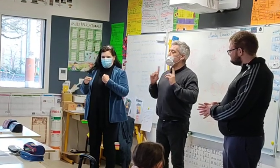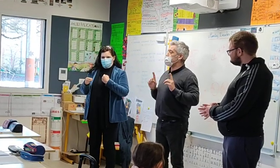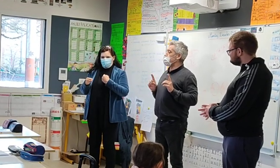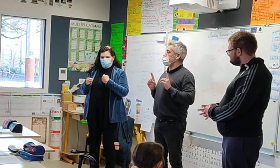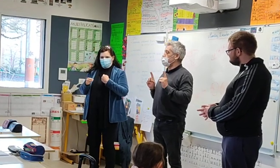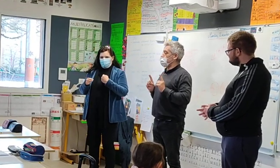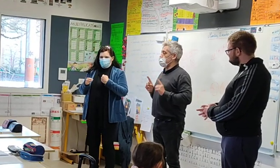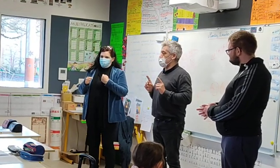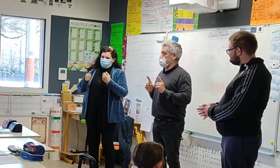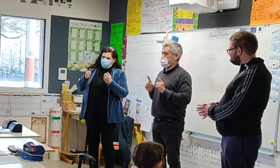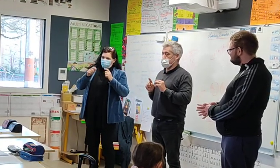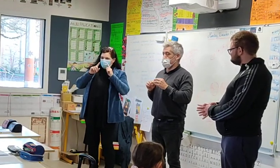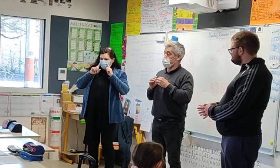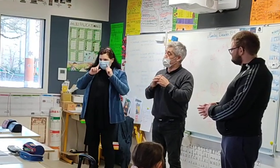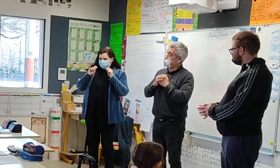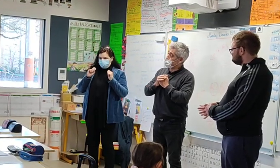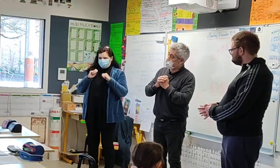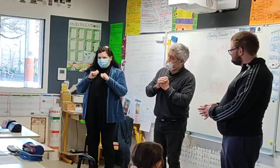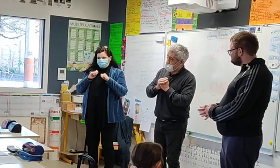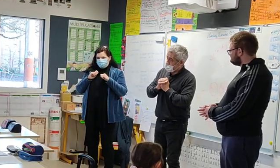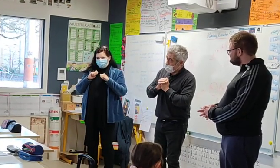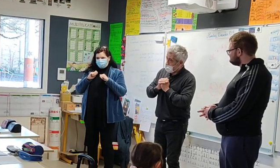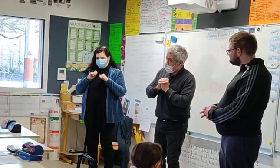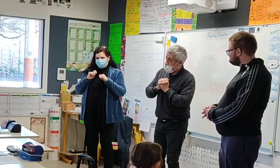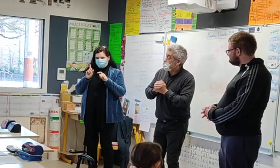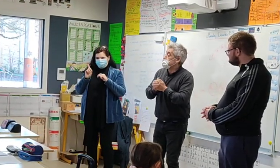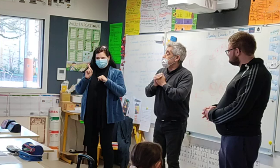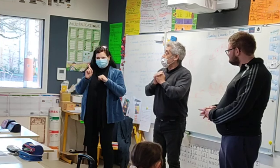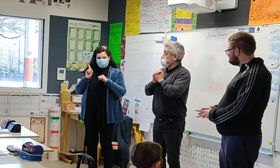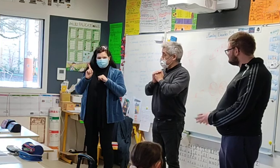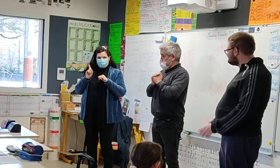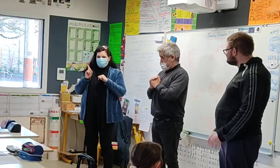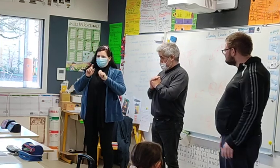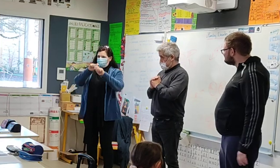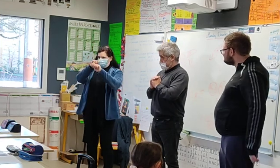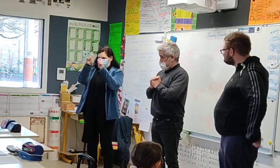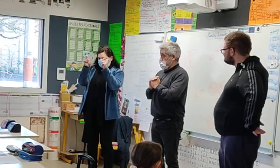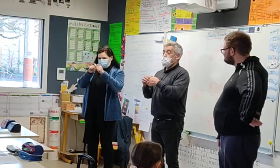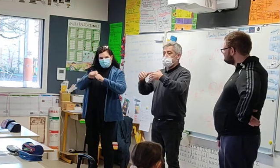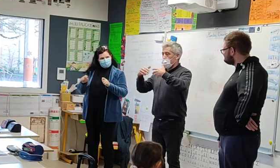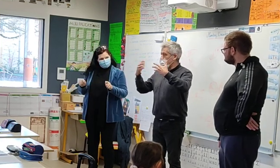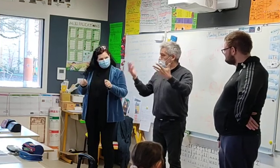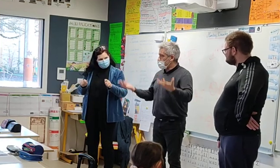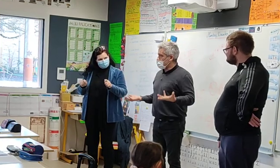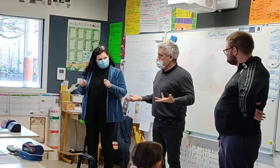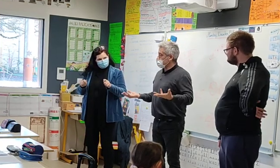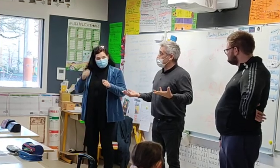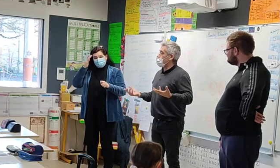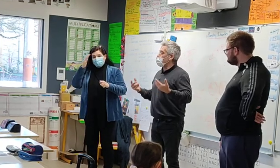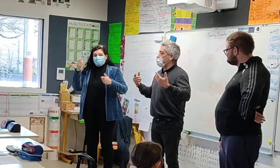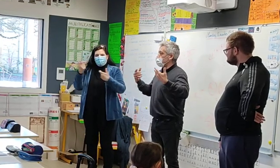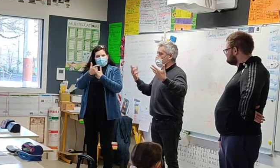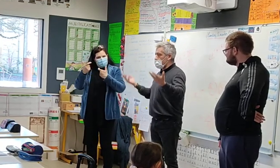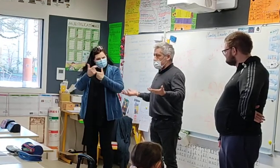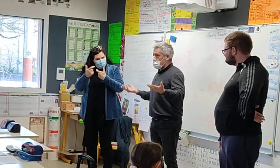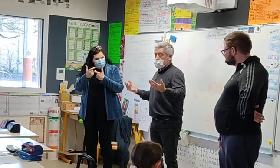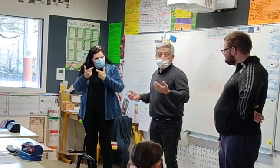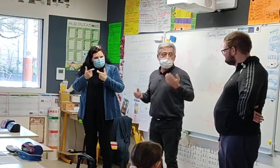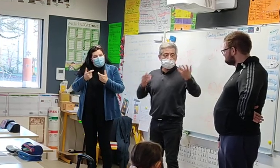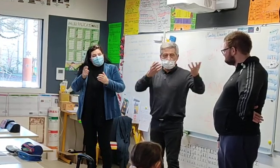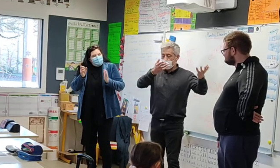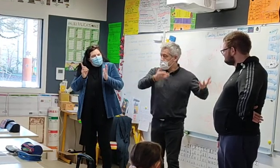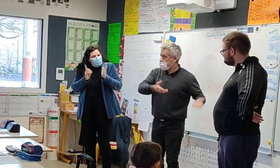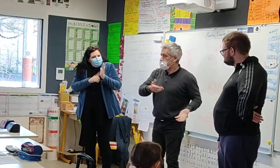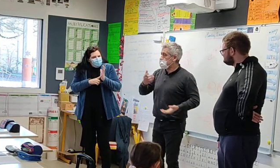il y a une seule notion que je souhaite absolument. C'est le respect. Si on rigole, on a le droit.